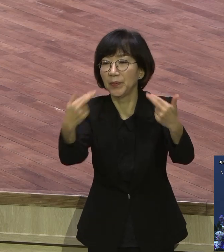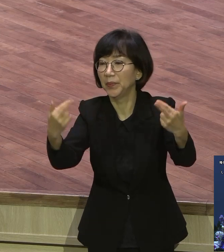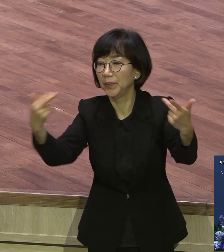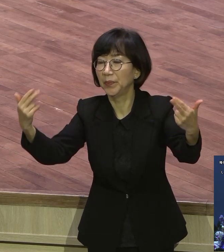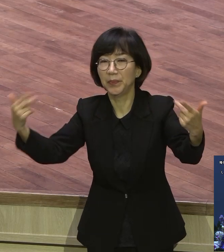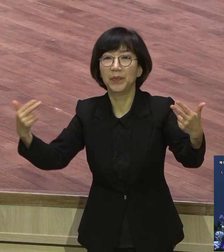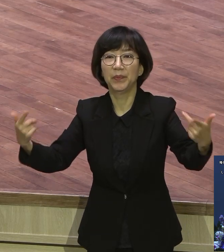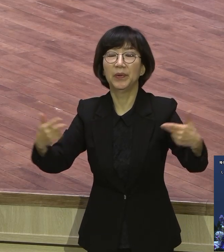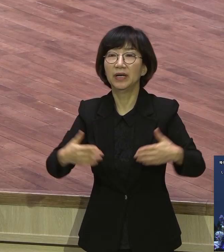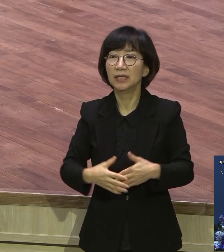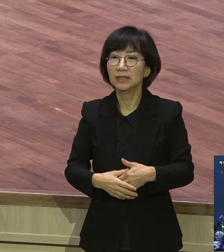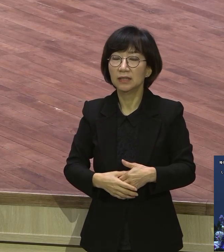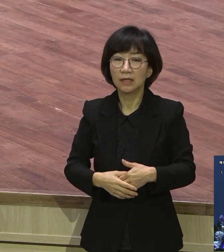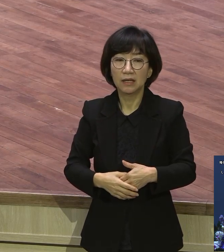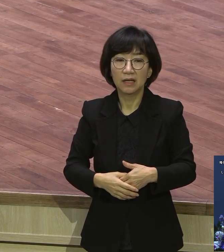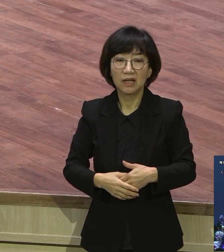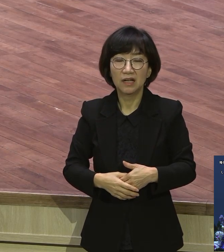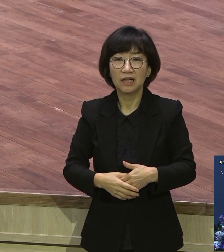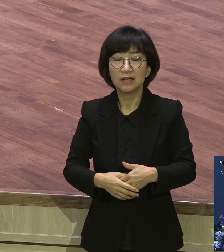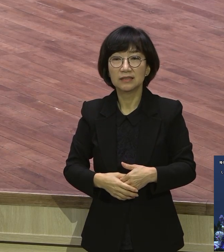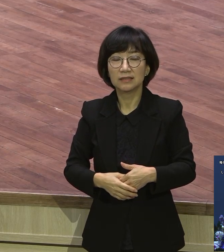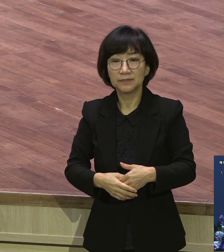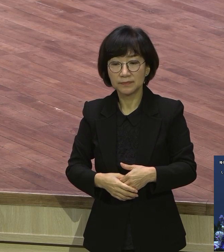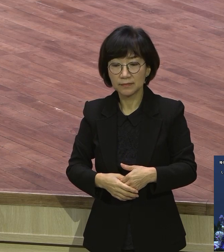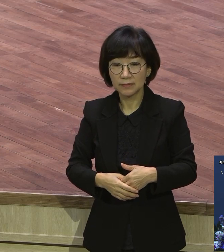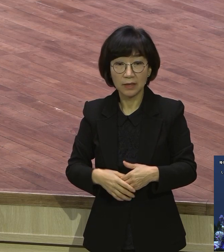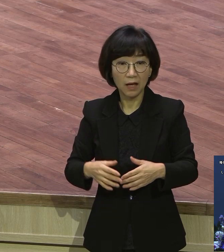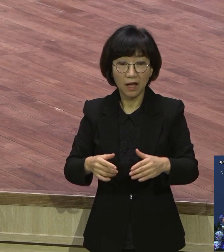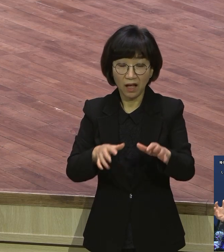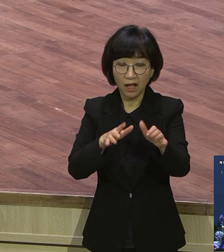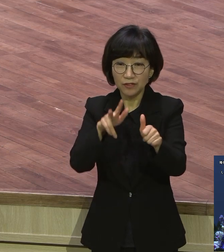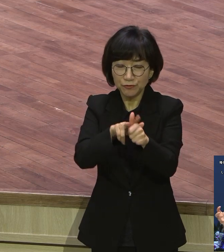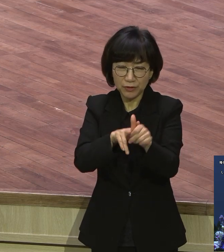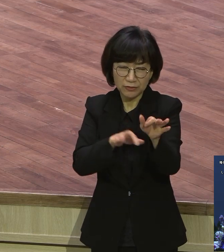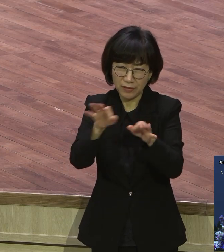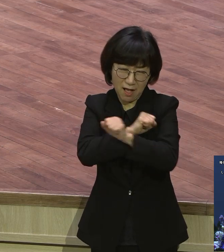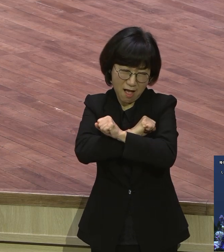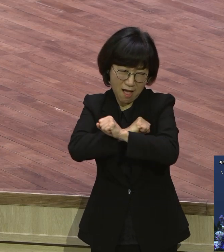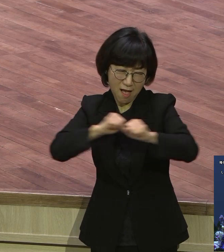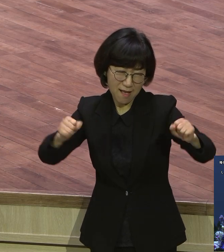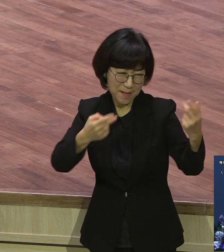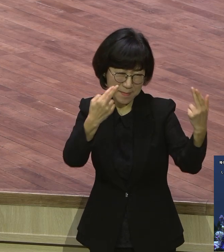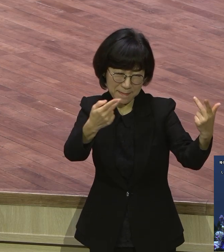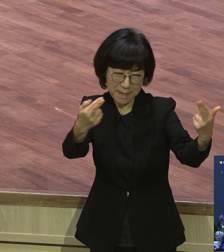살이 하나도 없어 막 텅텅 비어있어요 막 전부 싸지